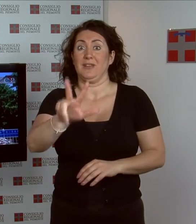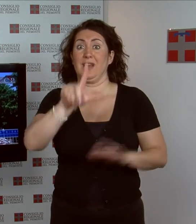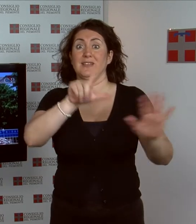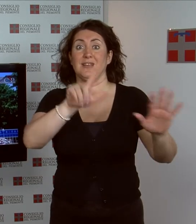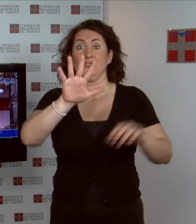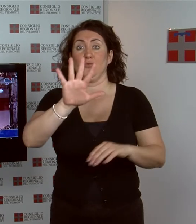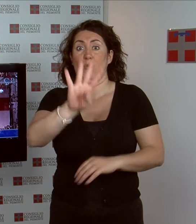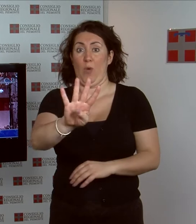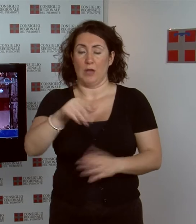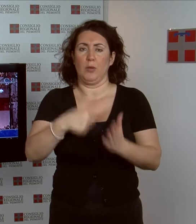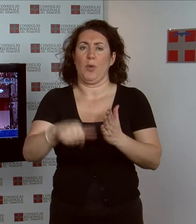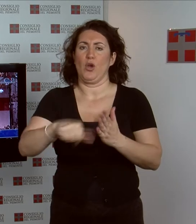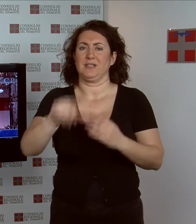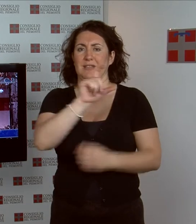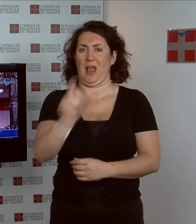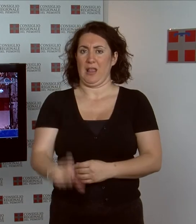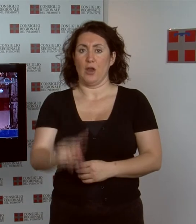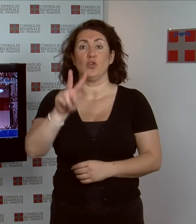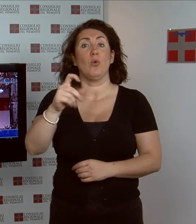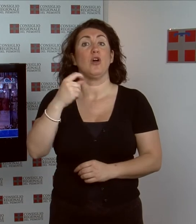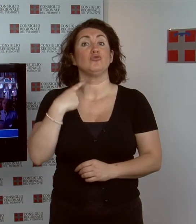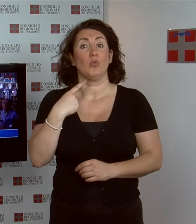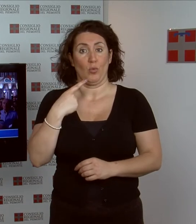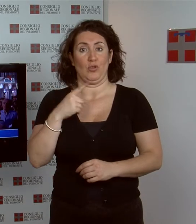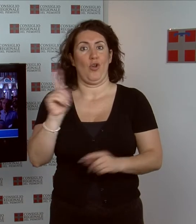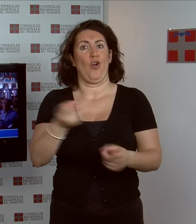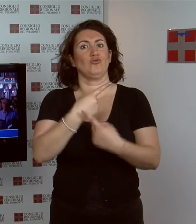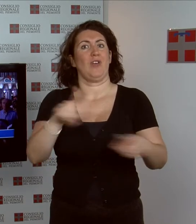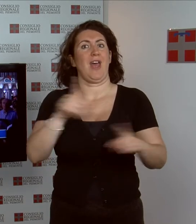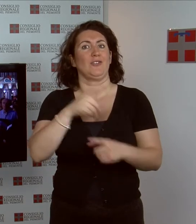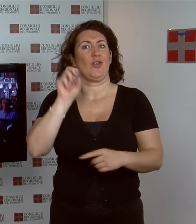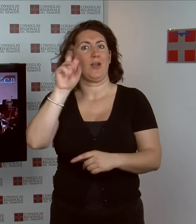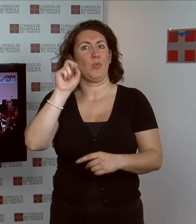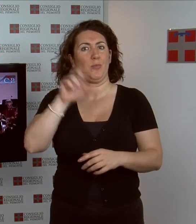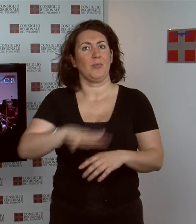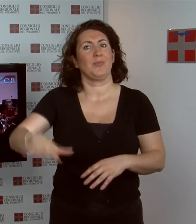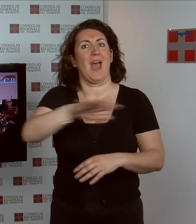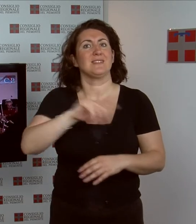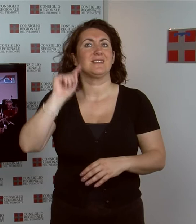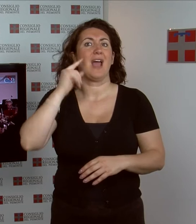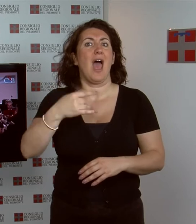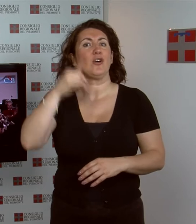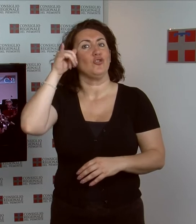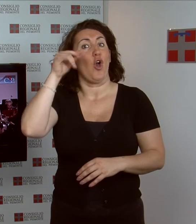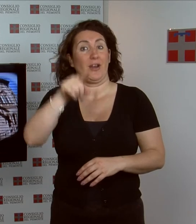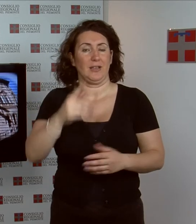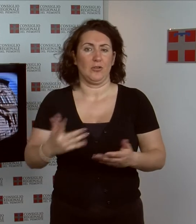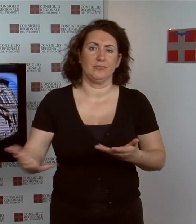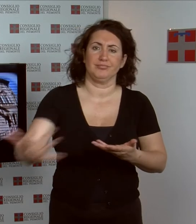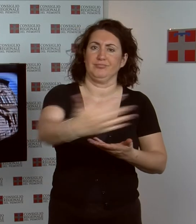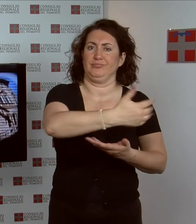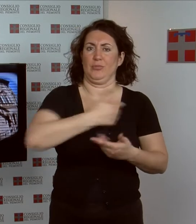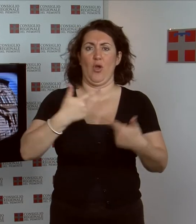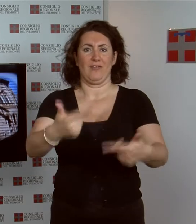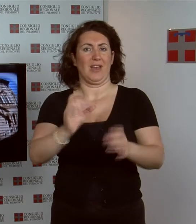100 66 13 754, con Poste Italiane, e il 2 giugno il concerto per la Repubblica in Piazza San Carlo a Torino raccoglie offerte libere.